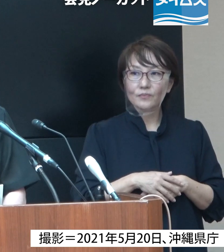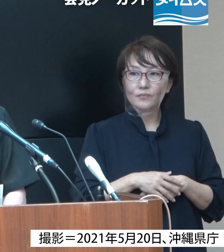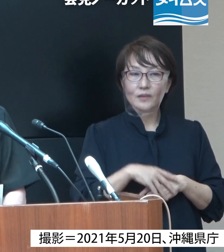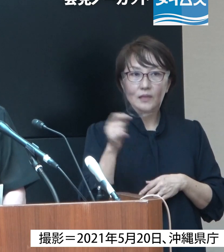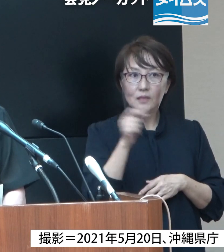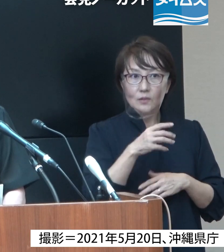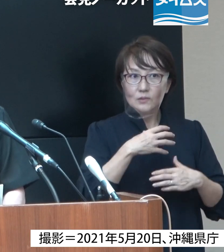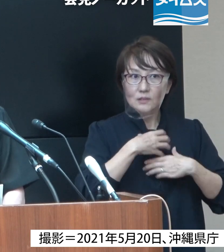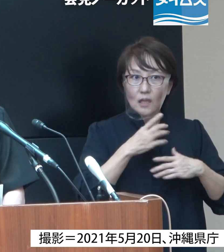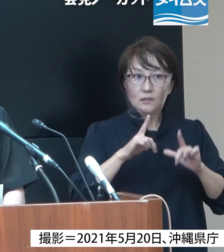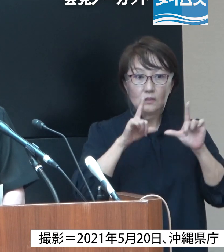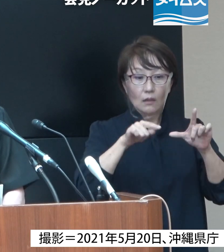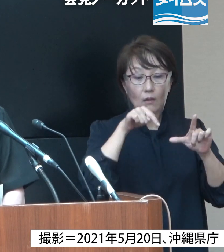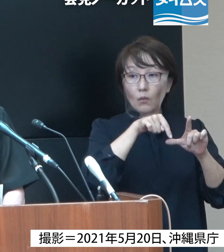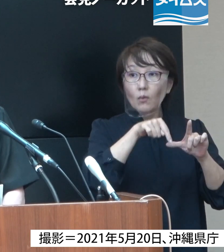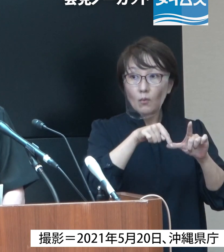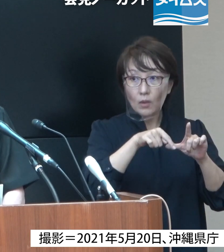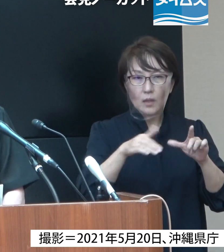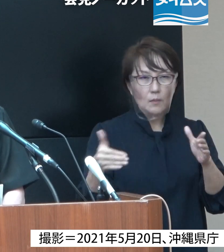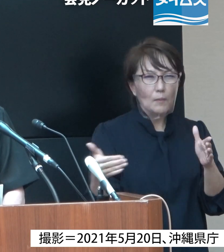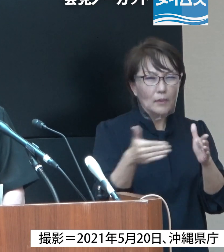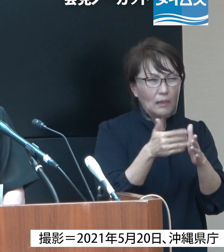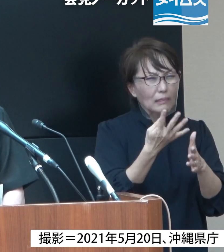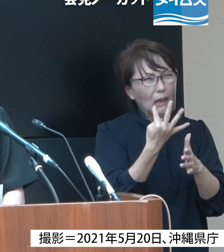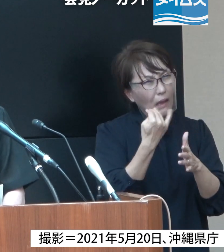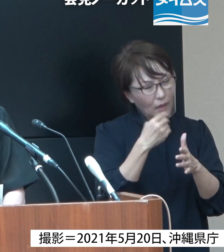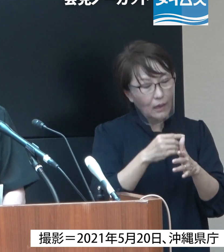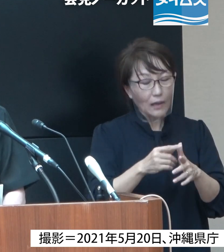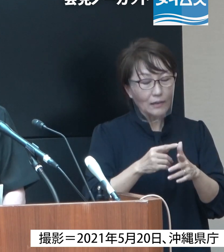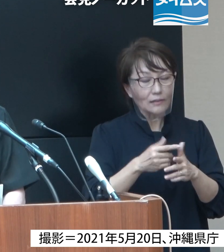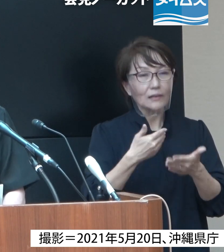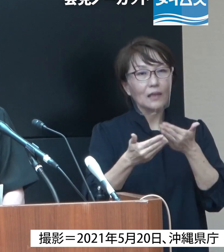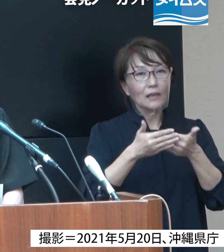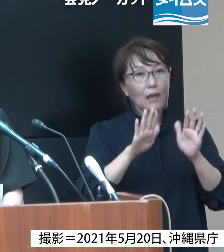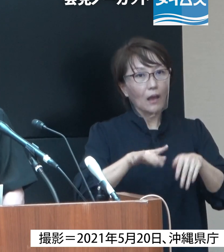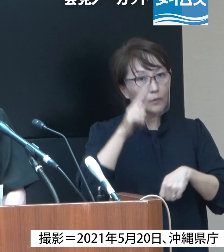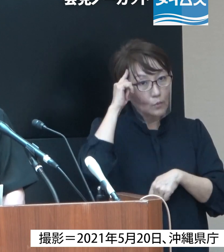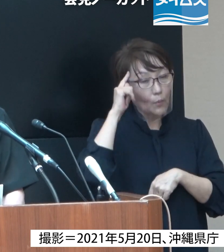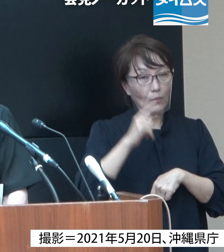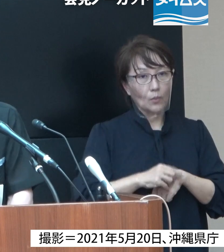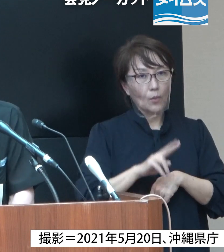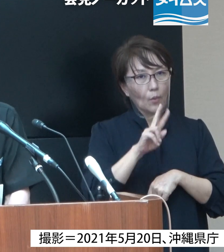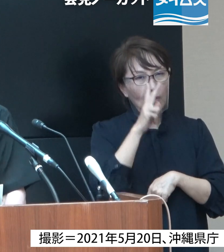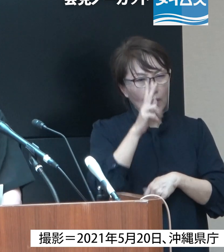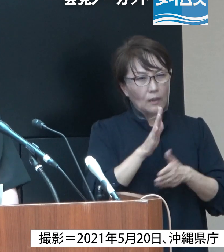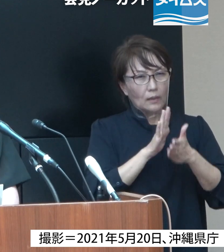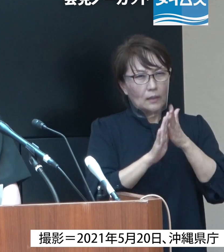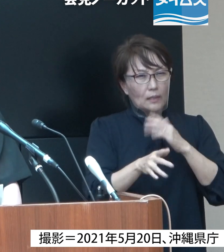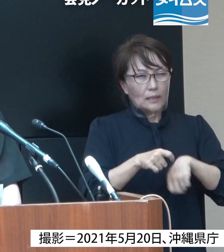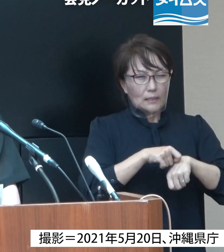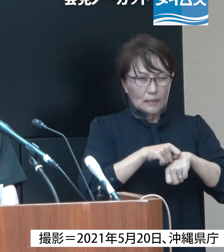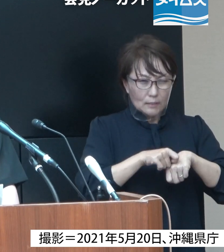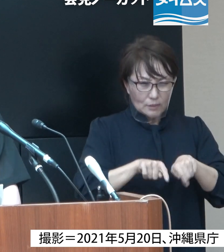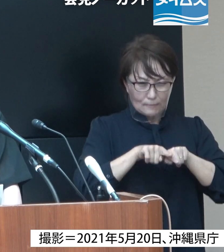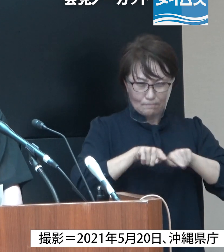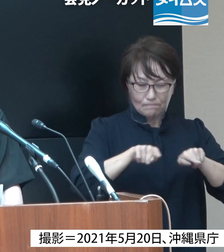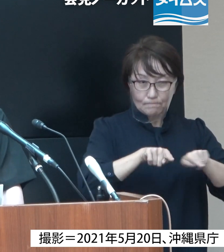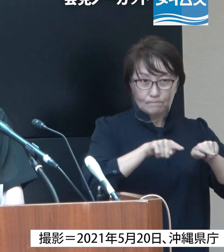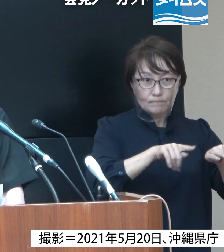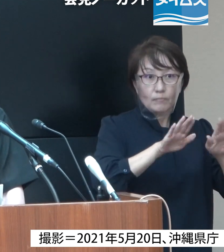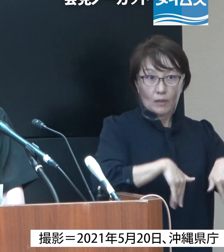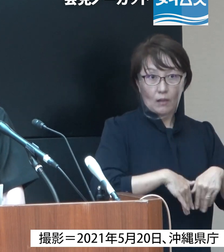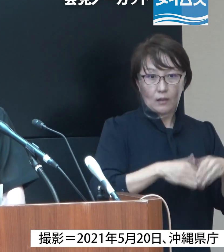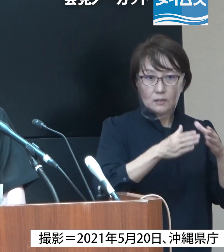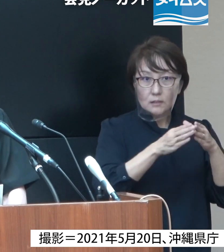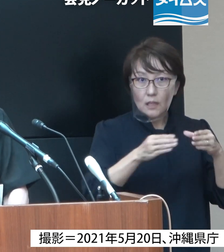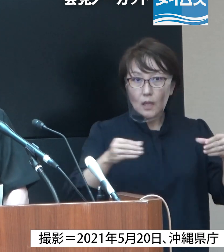緊急事態宣言というのはこれまでも何度かこれまで沖縄県は何とか厳しい措置を取ってきて、全国